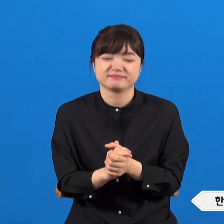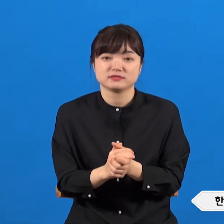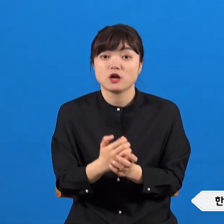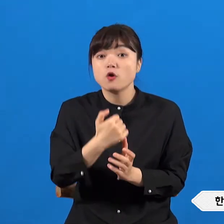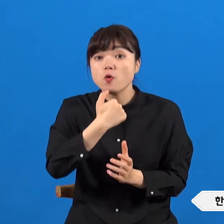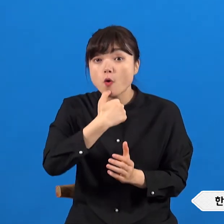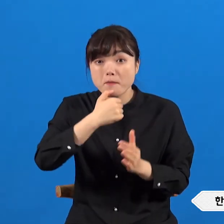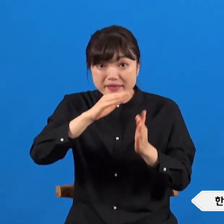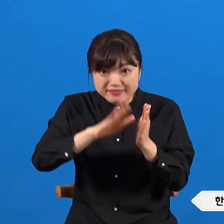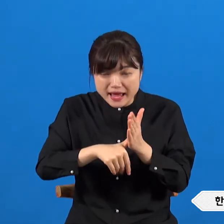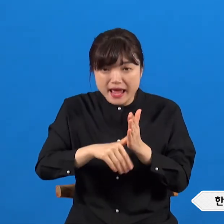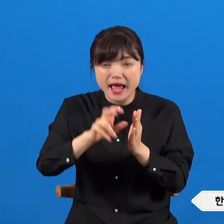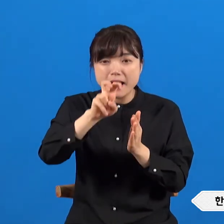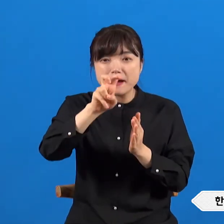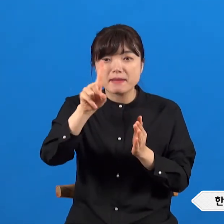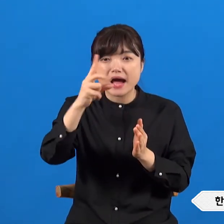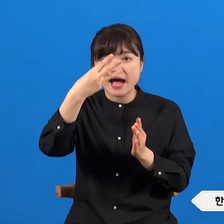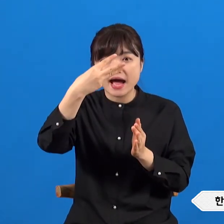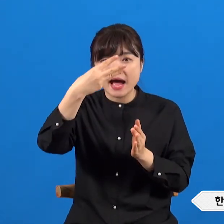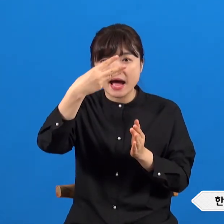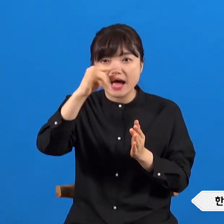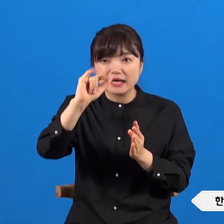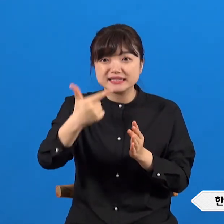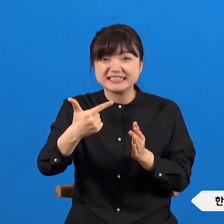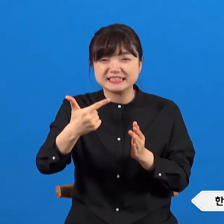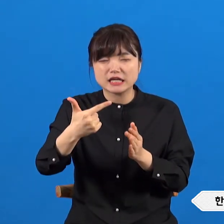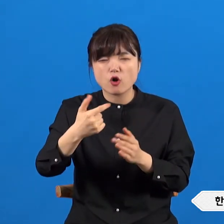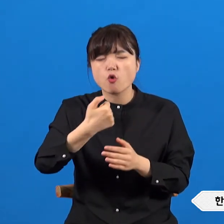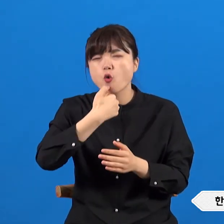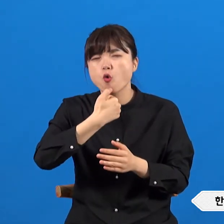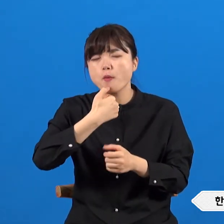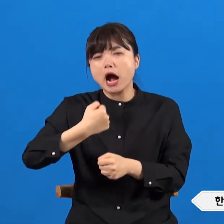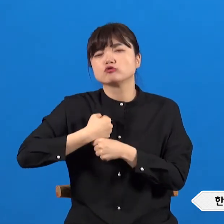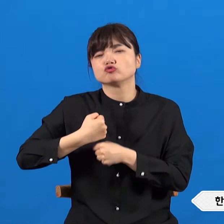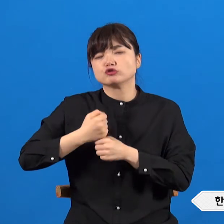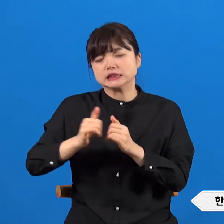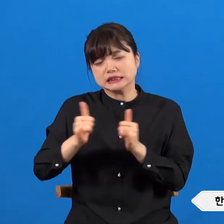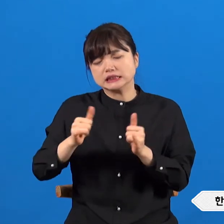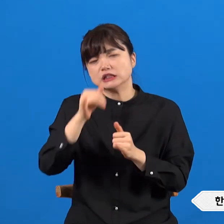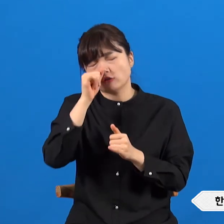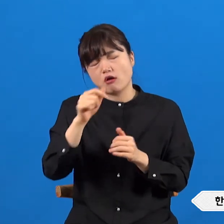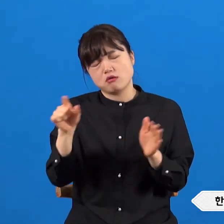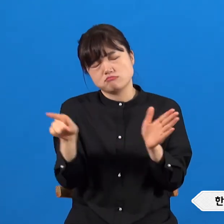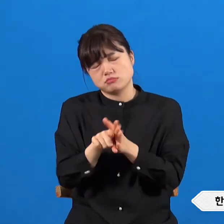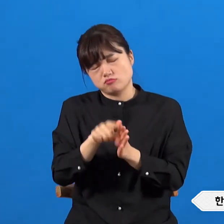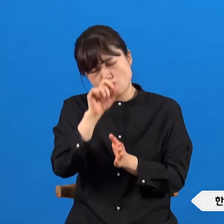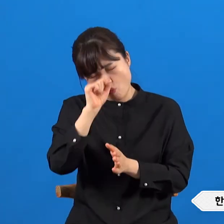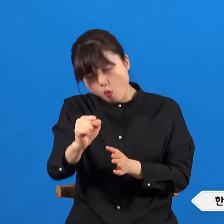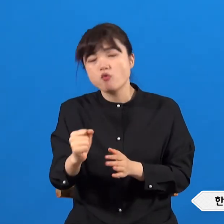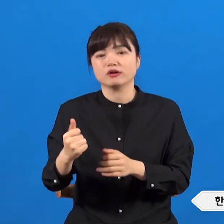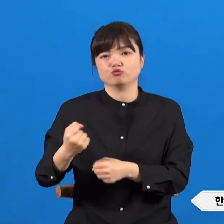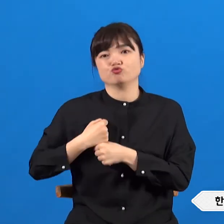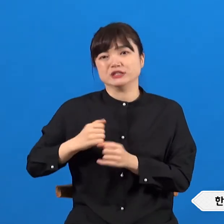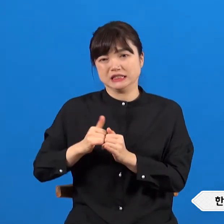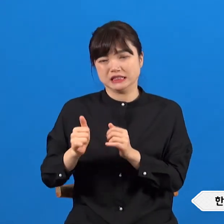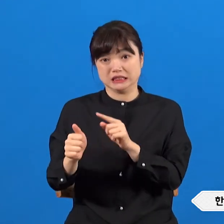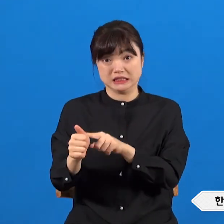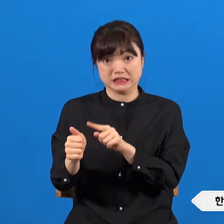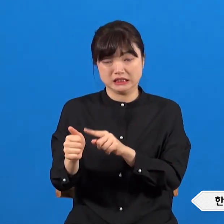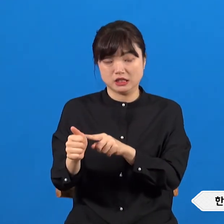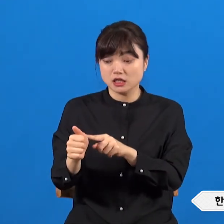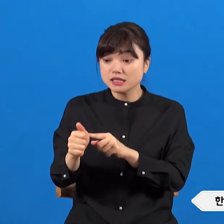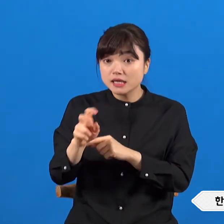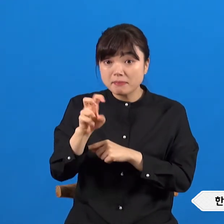로마 시대에 마틴이라고 하는 로마 군인이 있었습니다. 아주 신실한 그리스도인입니다. 한 번은